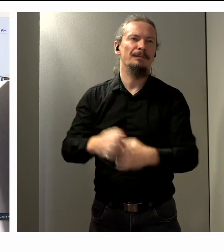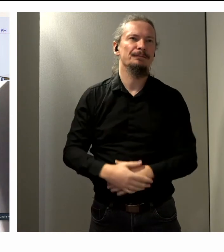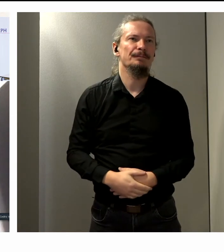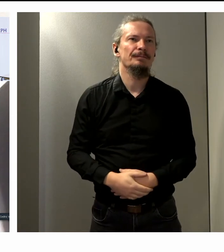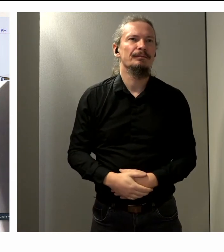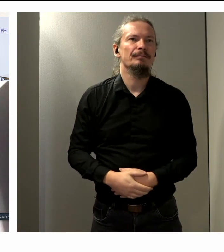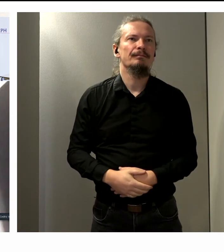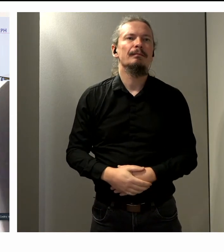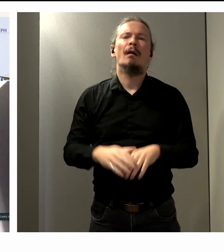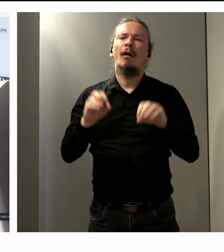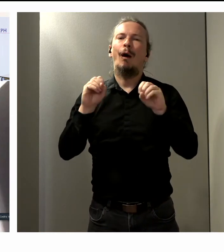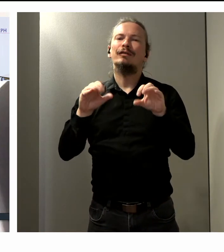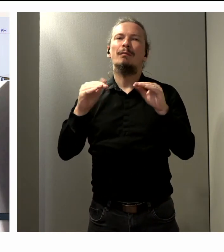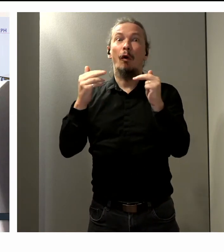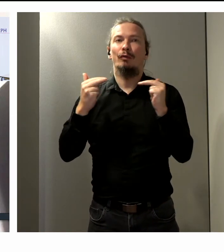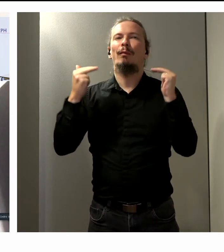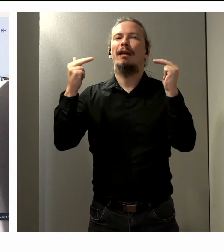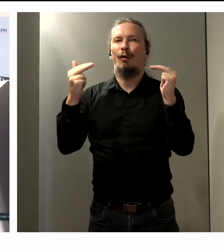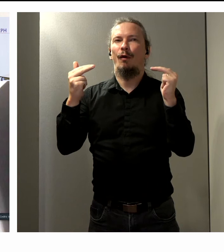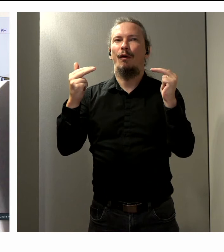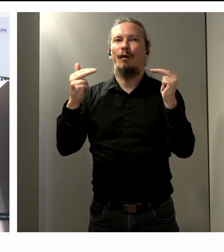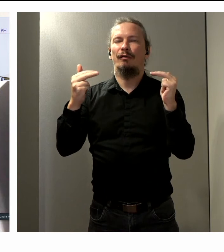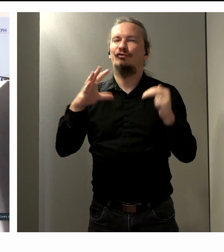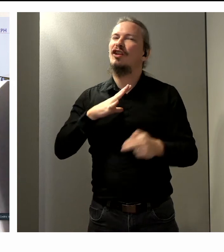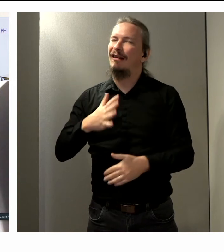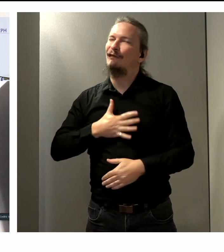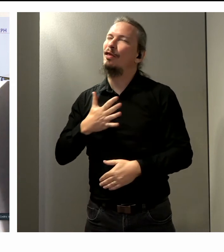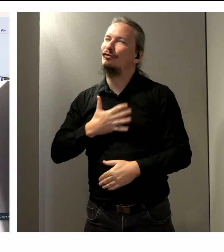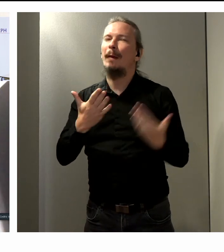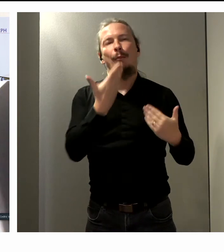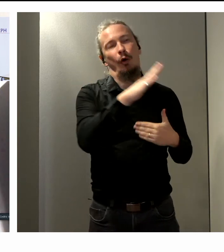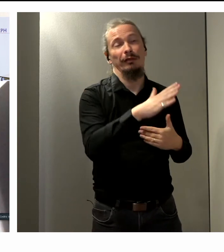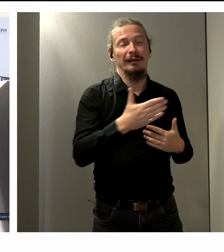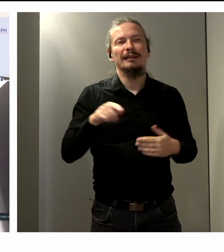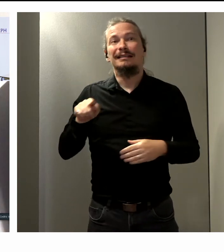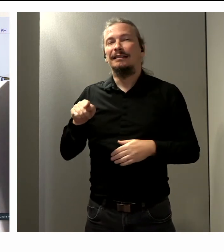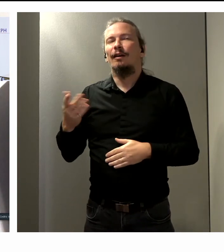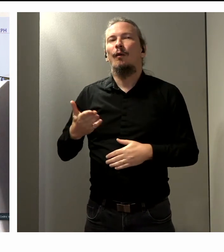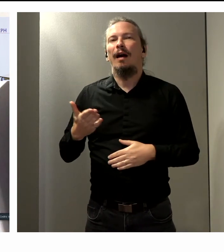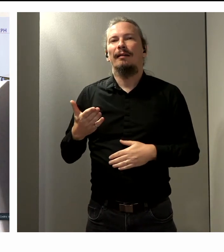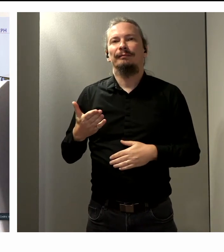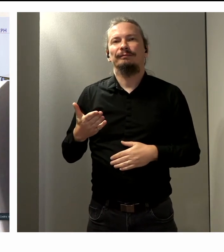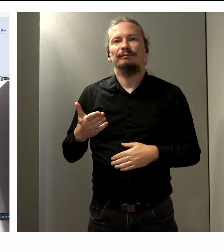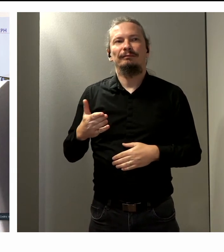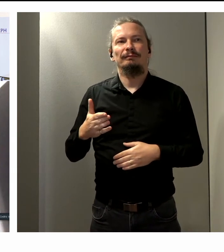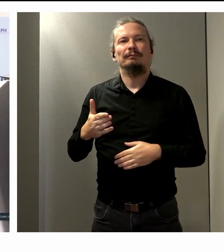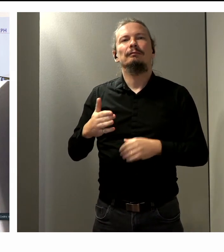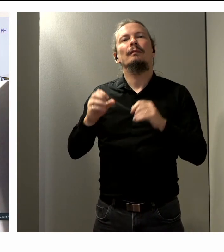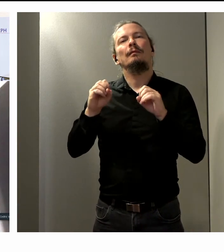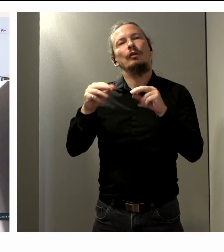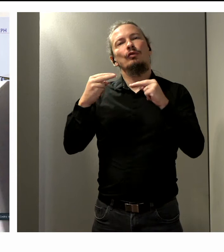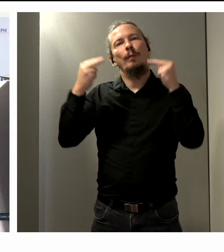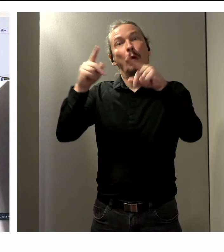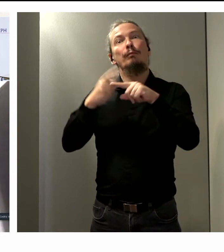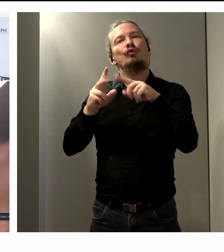société. L'enseignement supérieur a un avantage sur d'autres secteurs, c'est que c'est un sujet, enseignement supérieur et recherche,